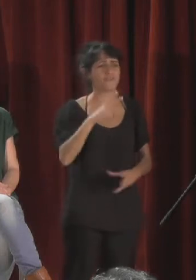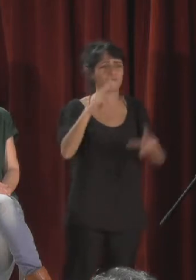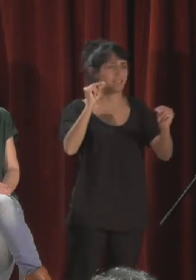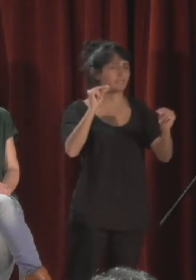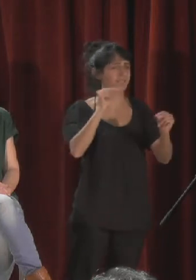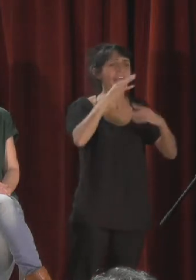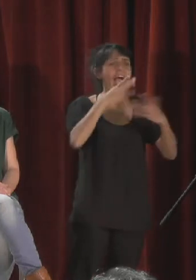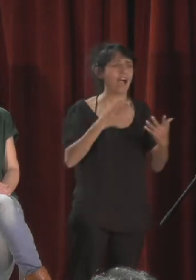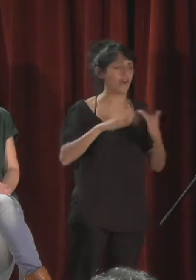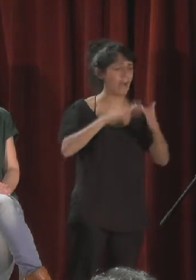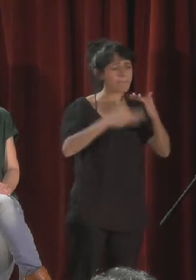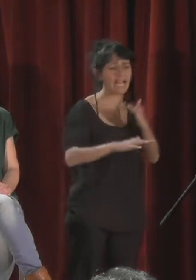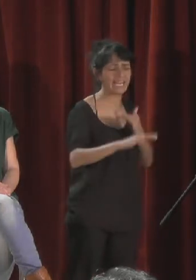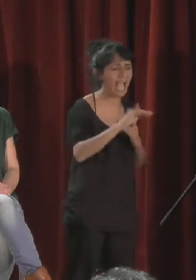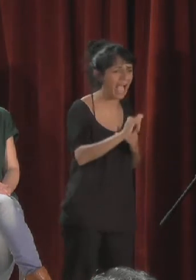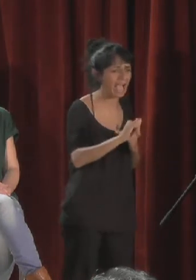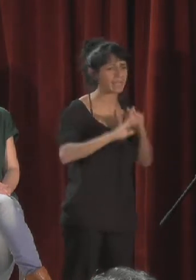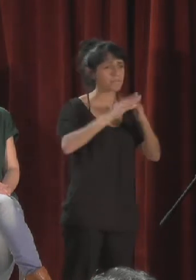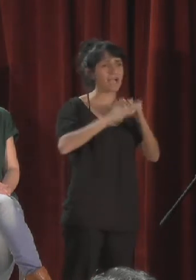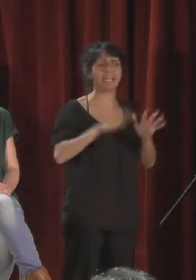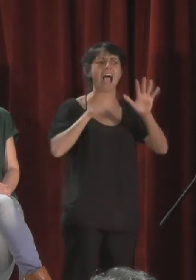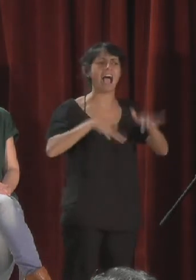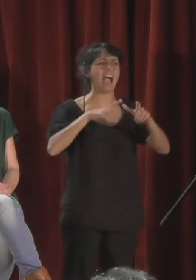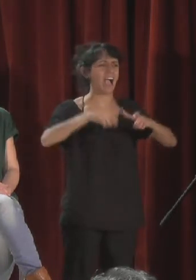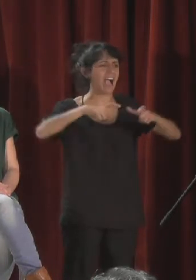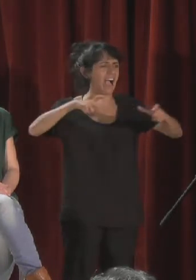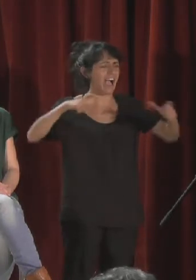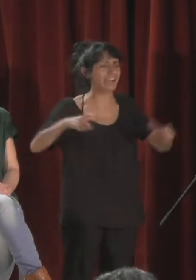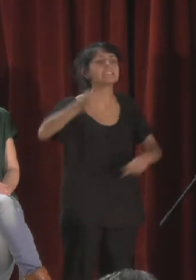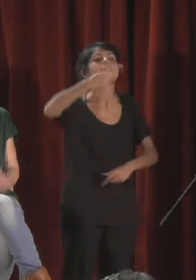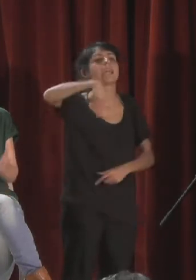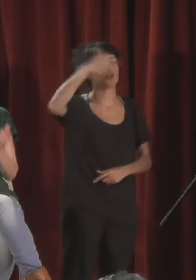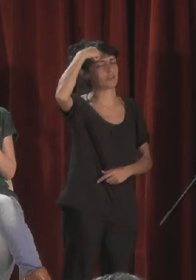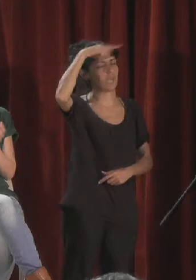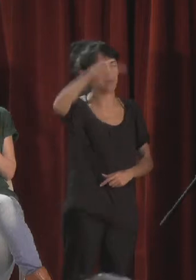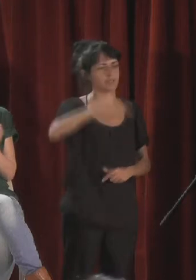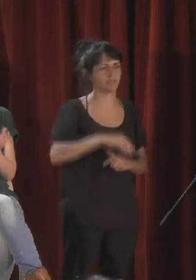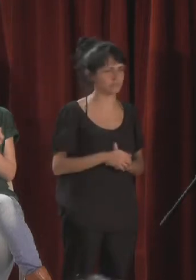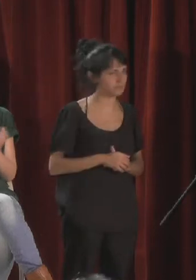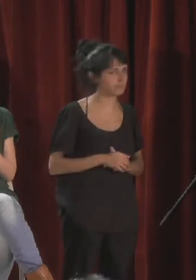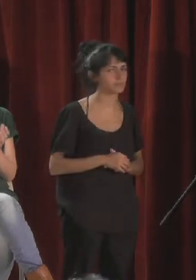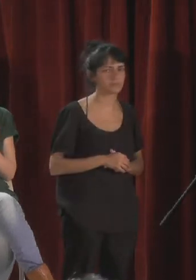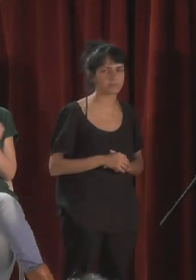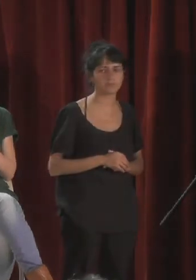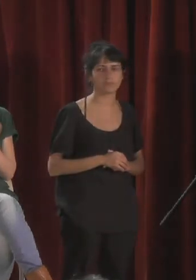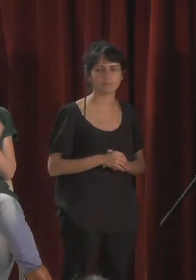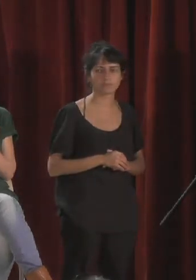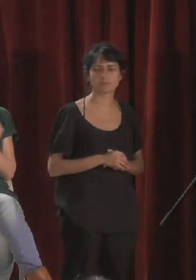Hai marea, a marea está crecendo e cada día crece máis e eles o saben.